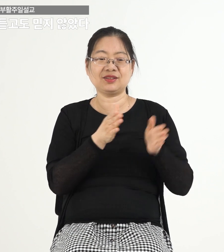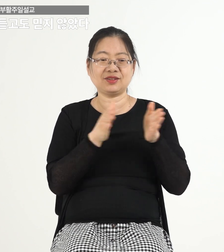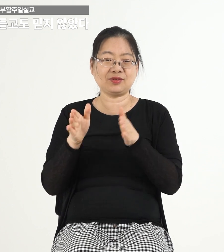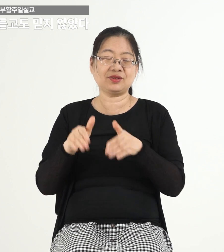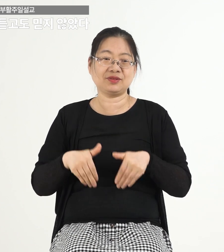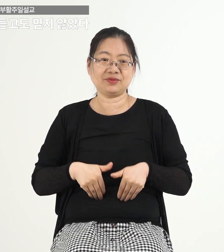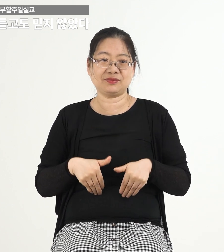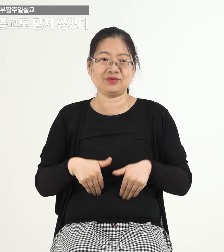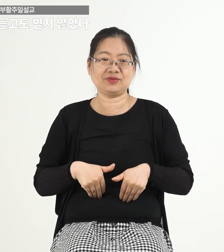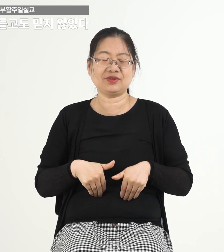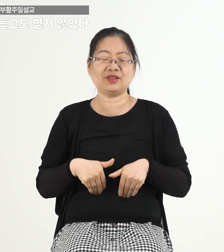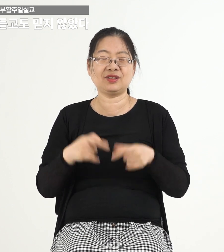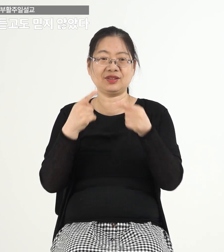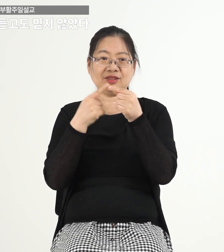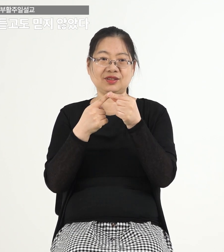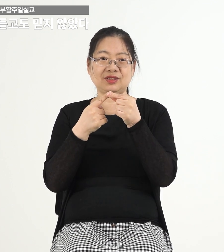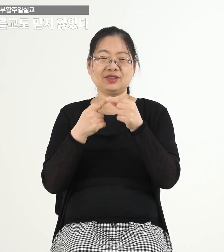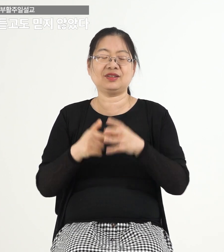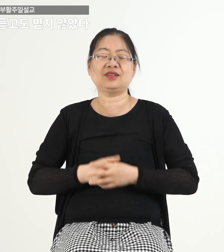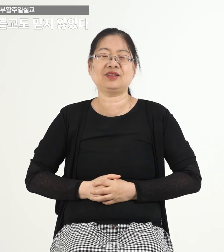있어요. 첫째,